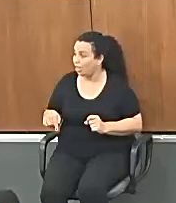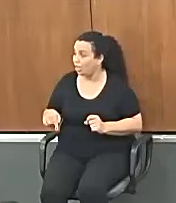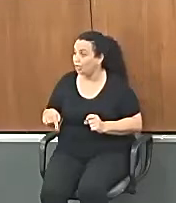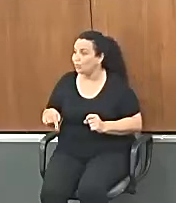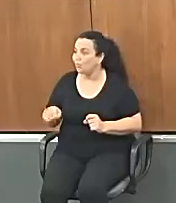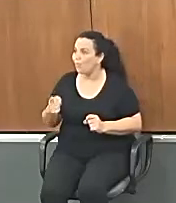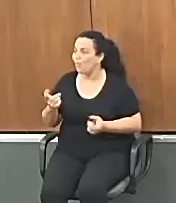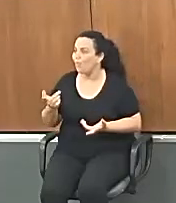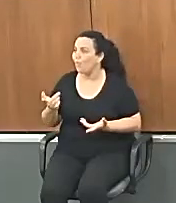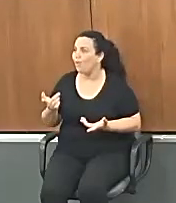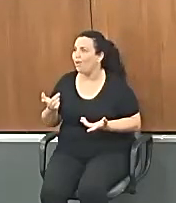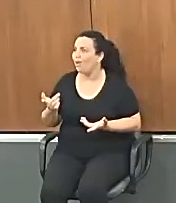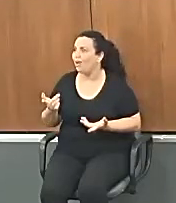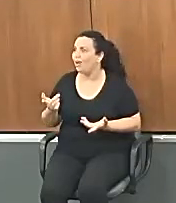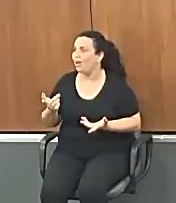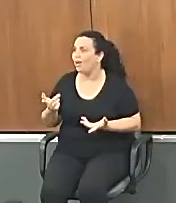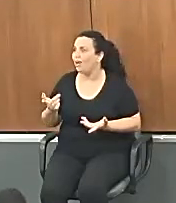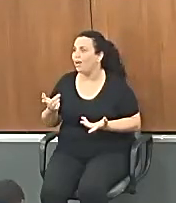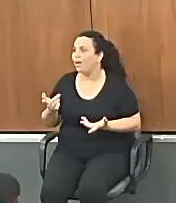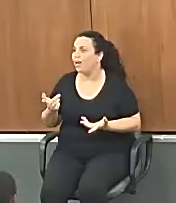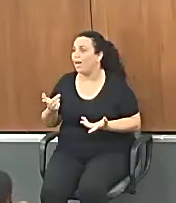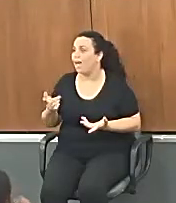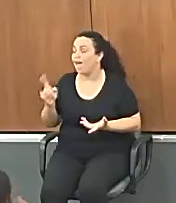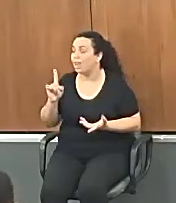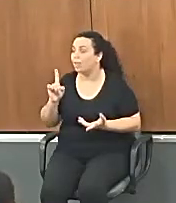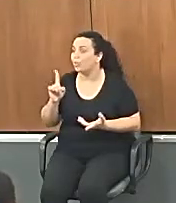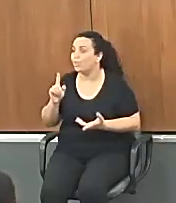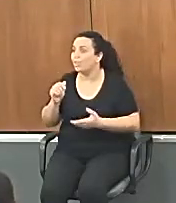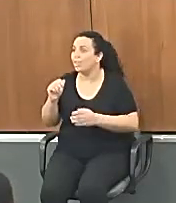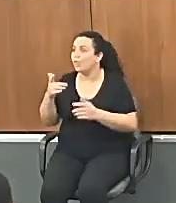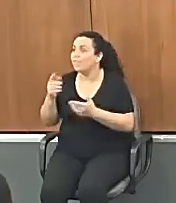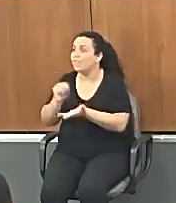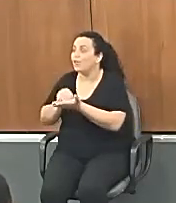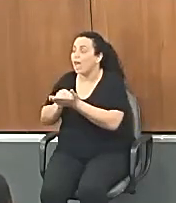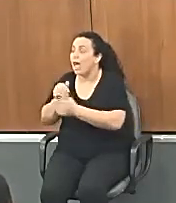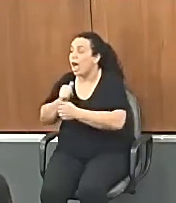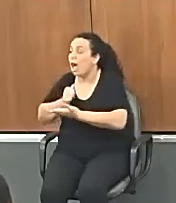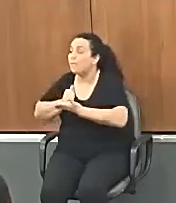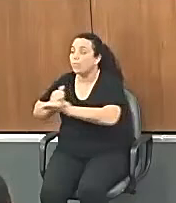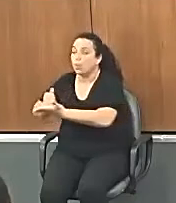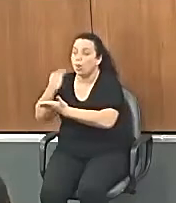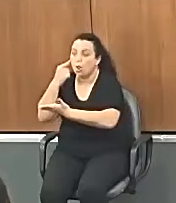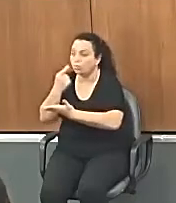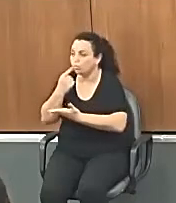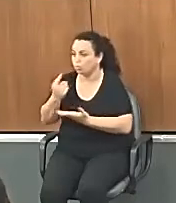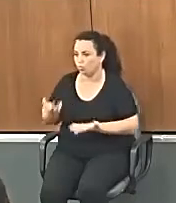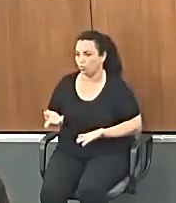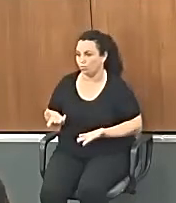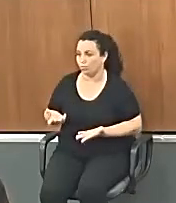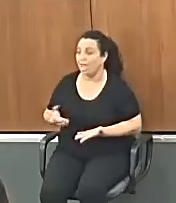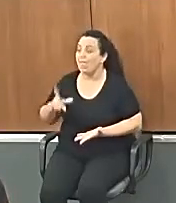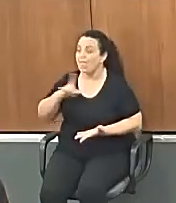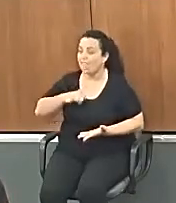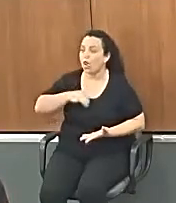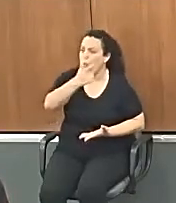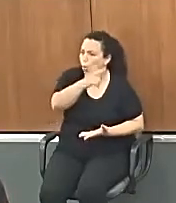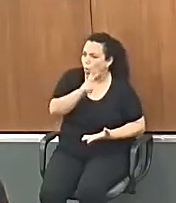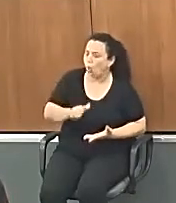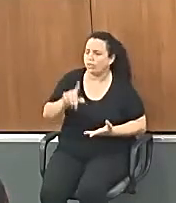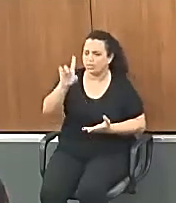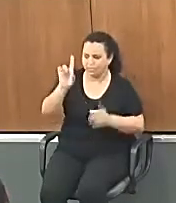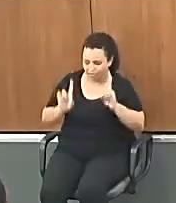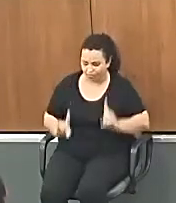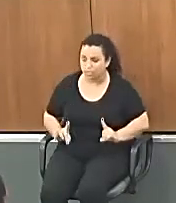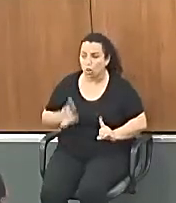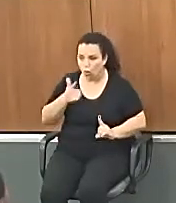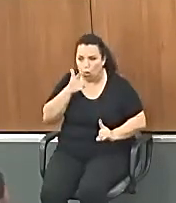não está sendo é apoiada na questão do esporte não é algo que nós precisamos rever urgentemente